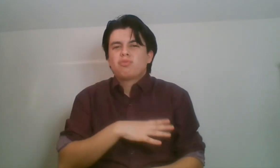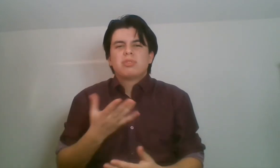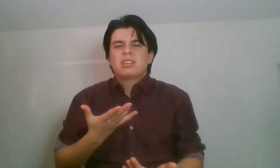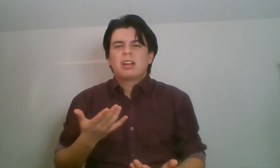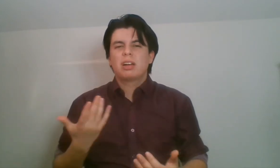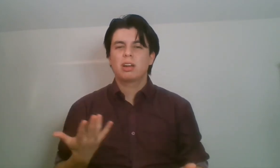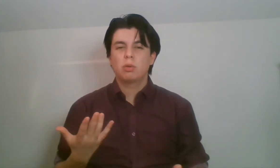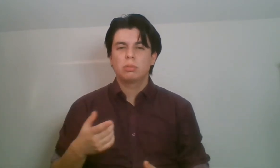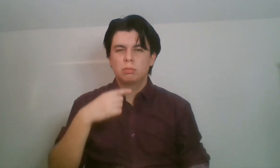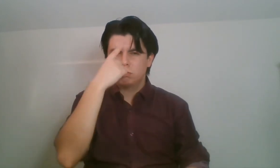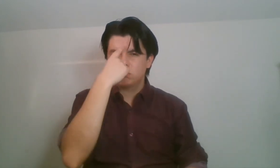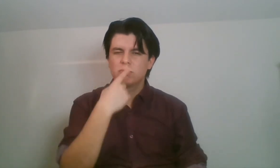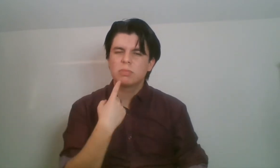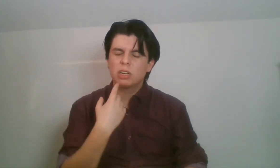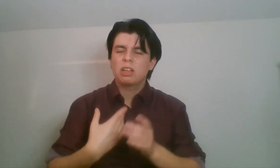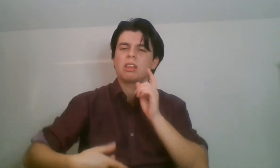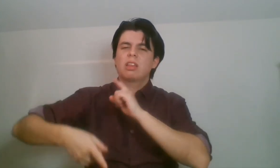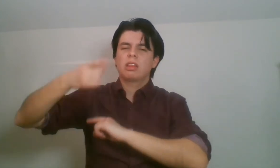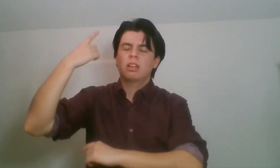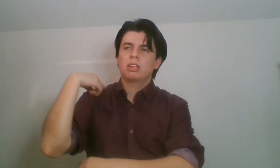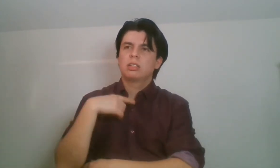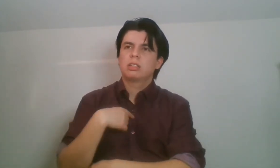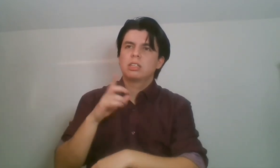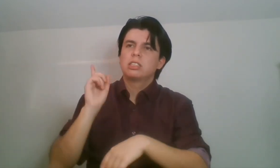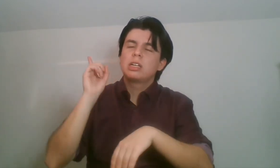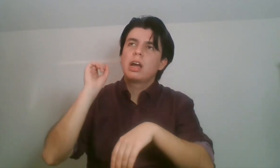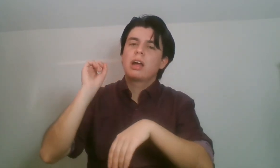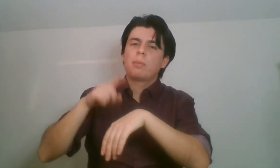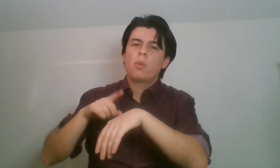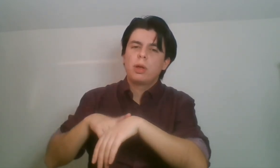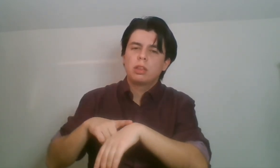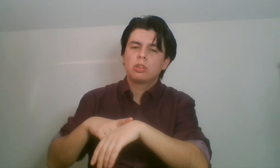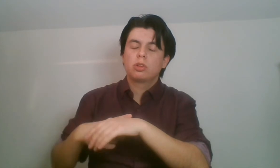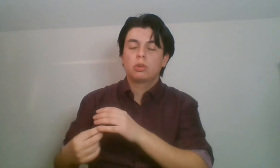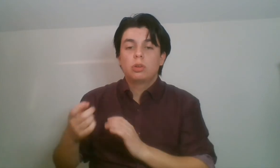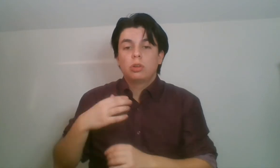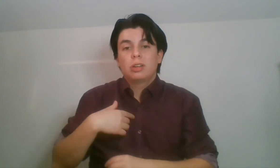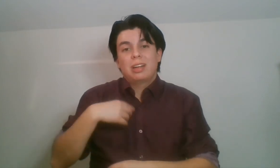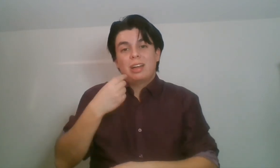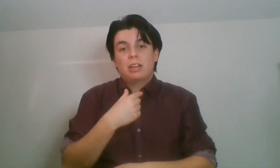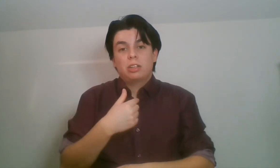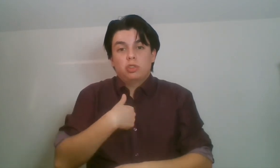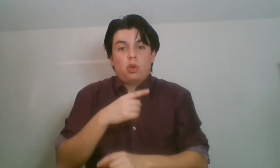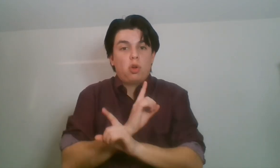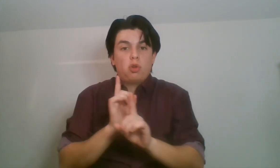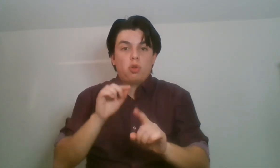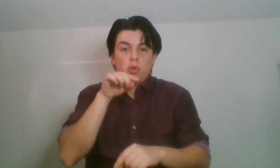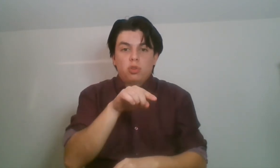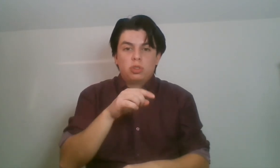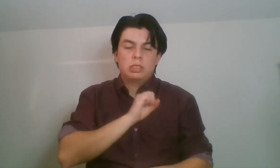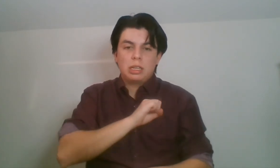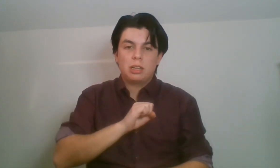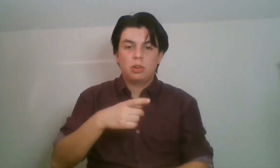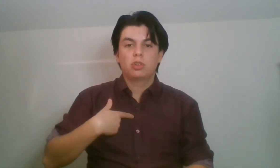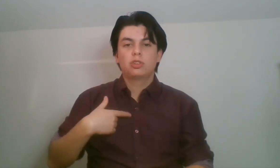querías crear y hacer y transformar este Chile, que era un Chile, digámoslo,